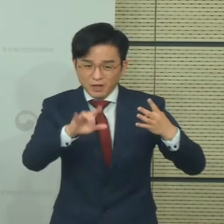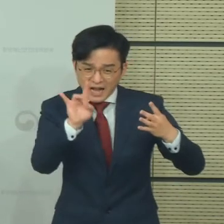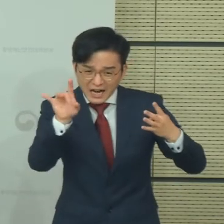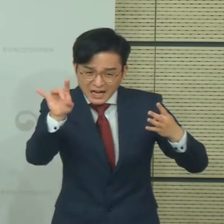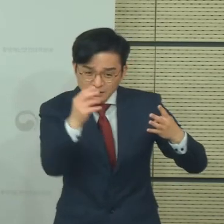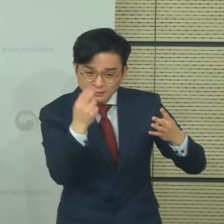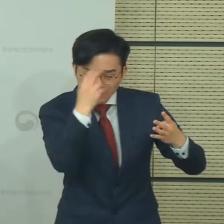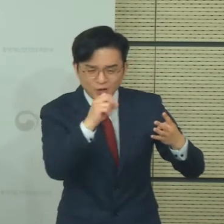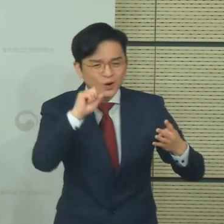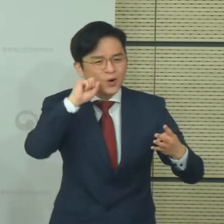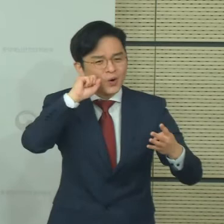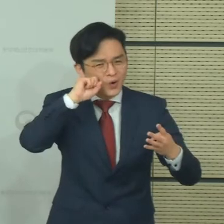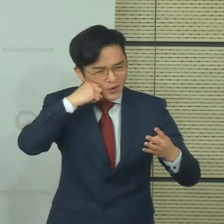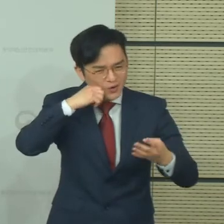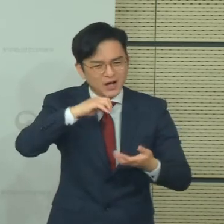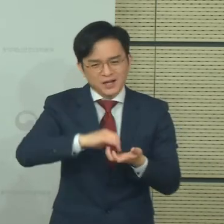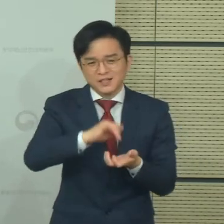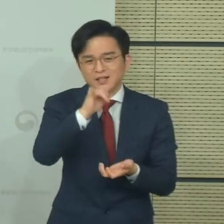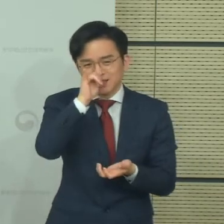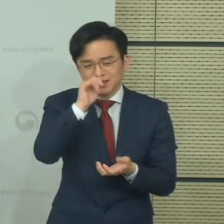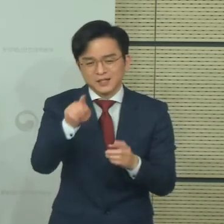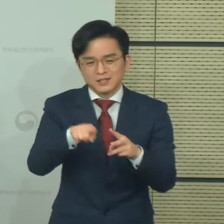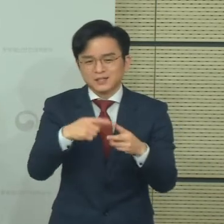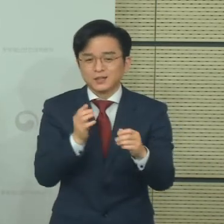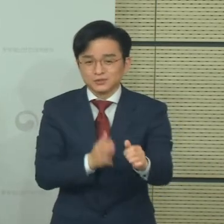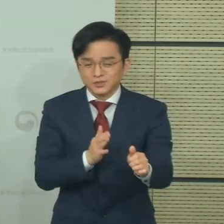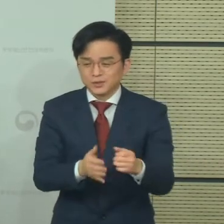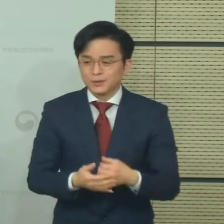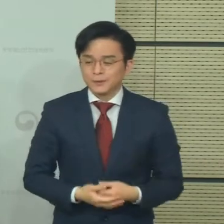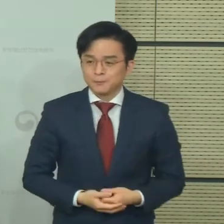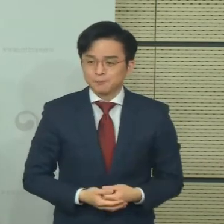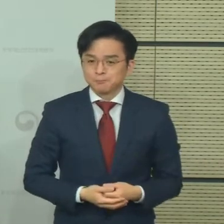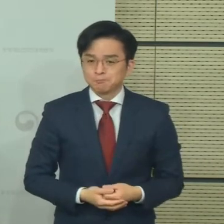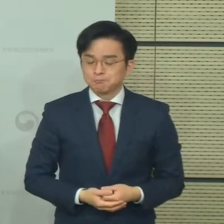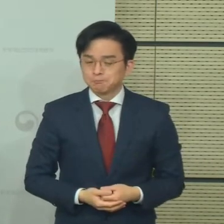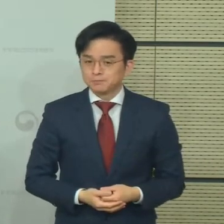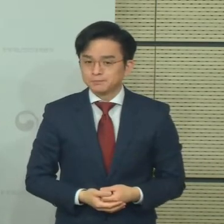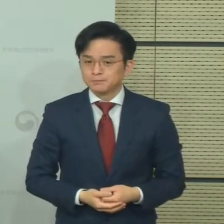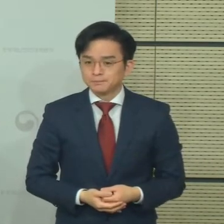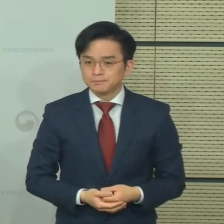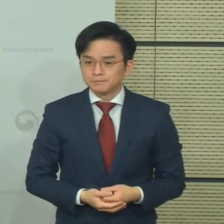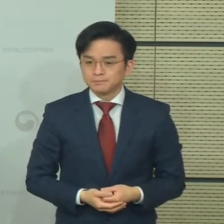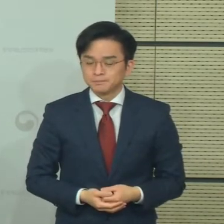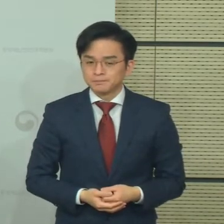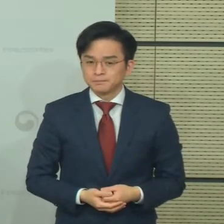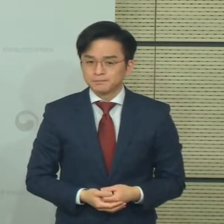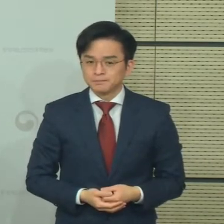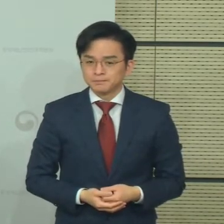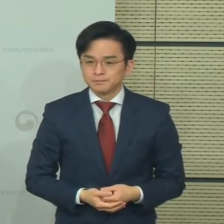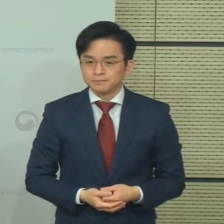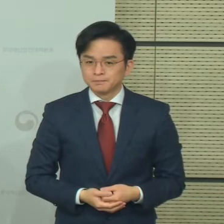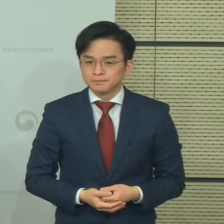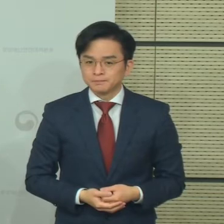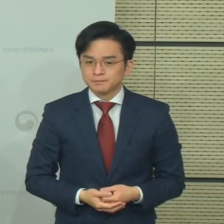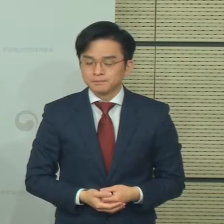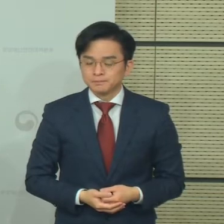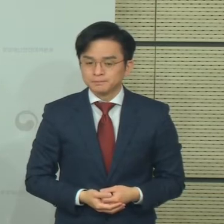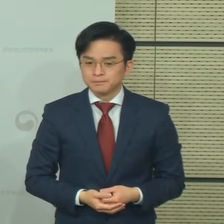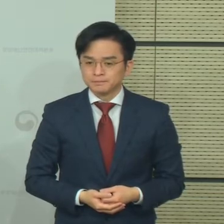부분들에 대해서는 조금 이해를 해주시기 바랍니다. 두 번째 질문은 네, 두 번째 질문